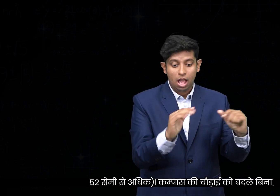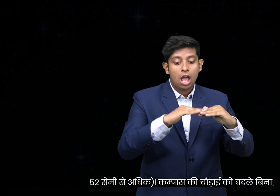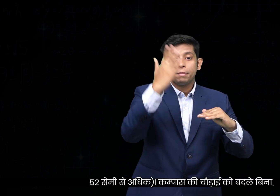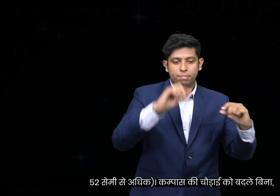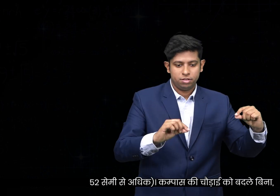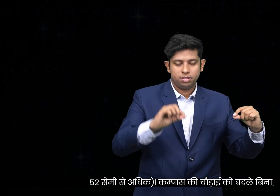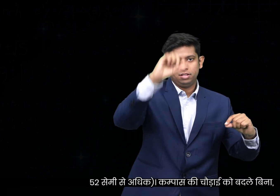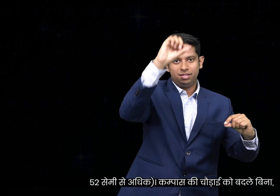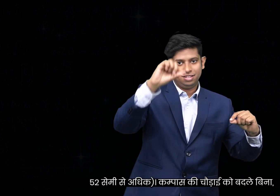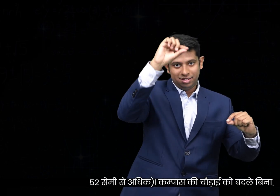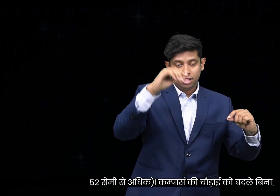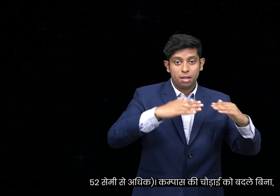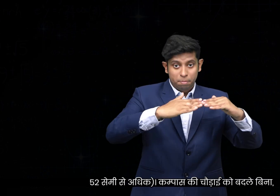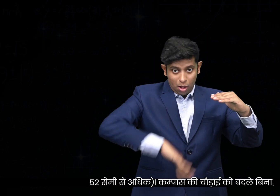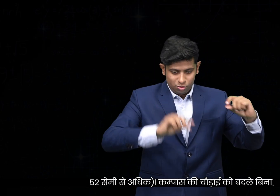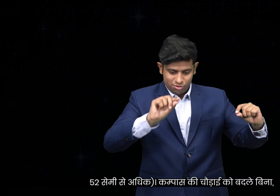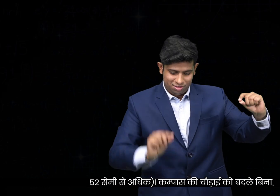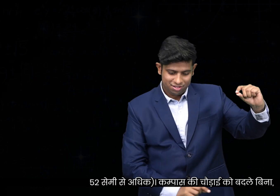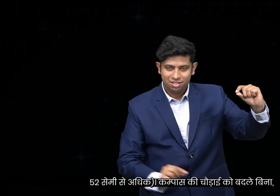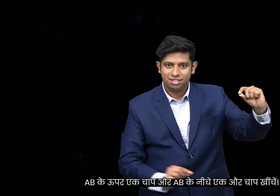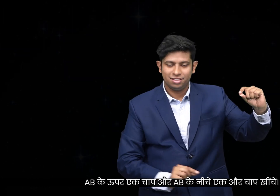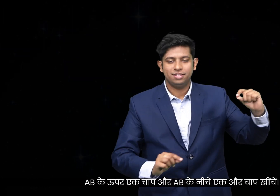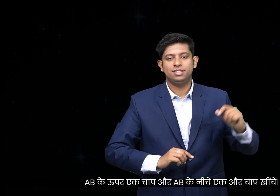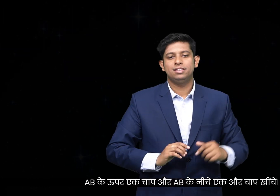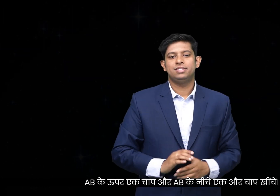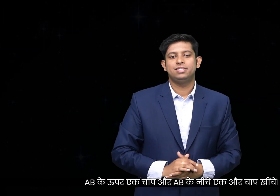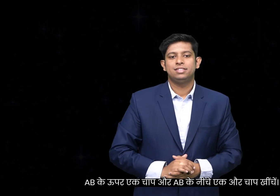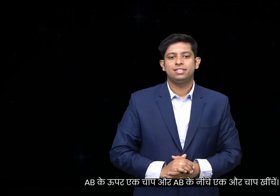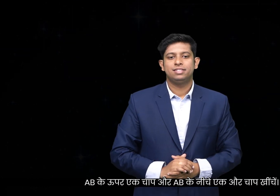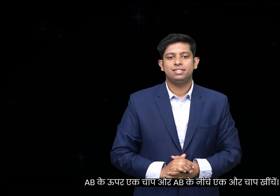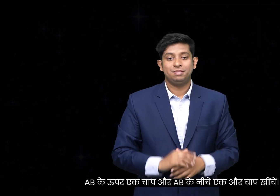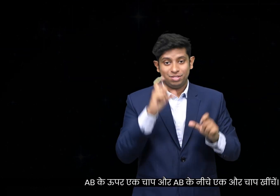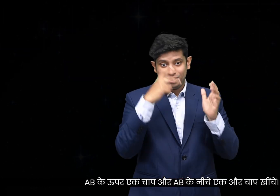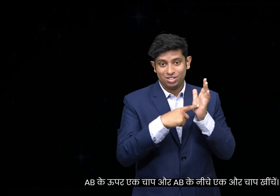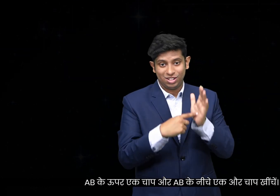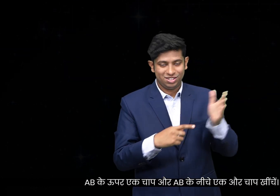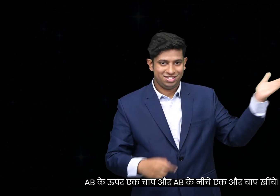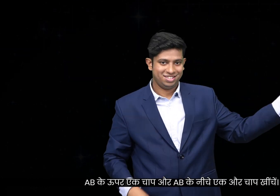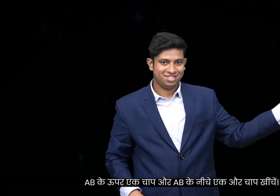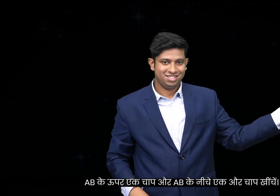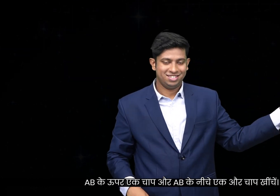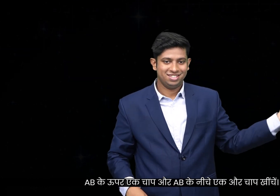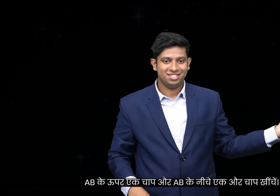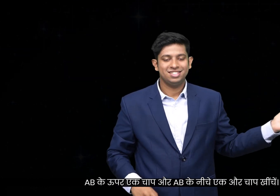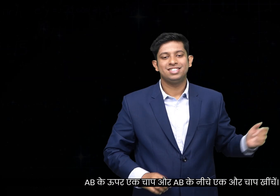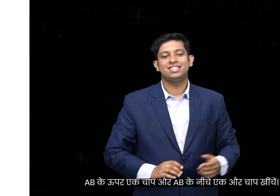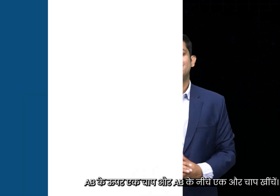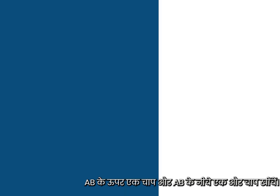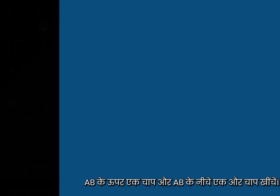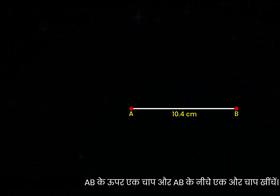कंपास की चौड़ाई को बदले बिना AB के ऊपर एक छाप और AB के नीचे एक और